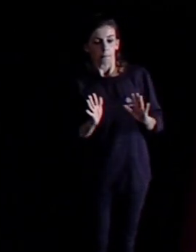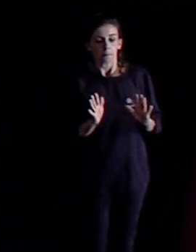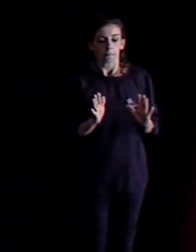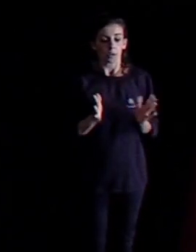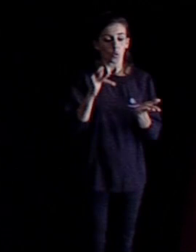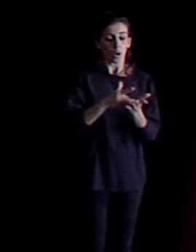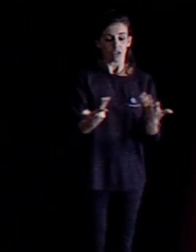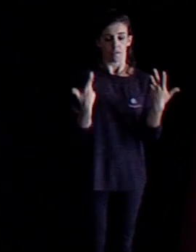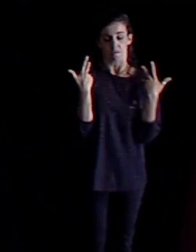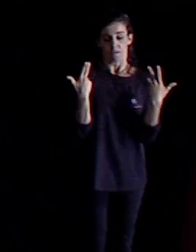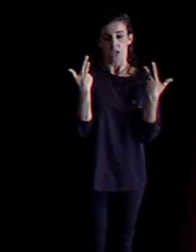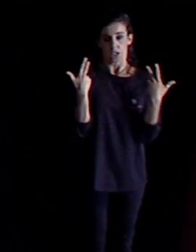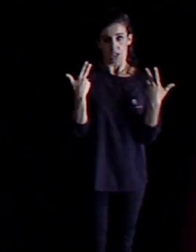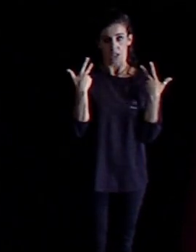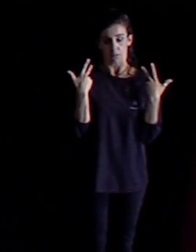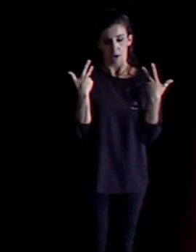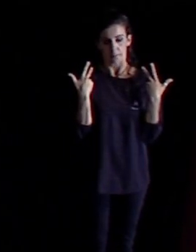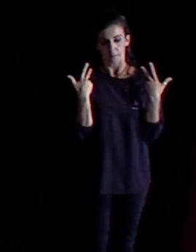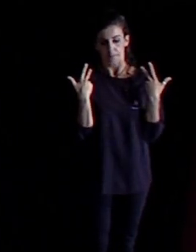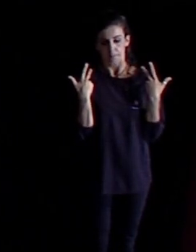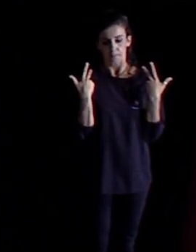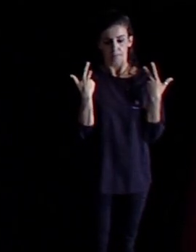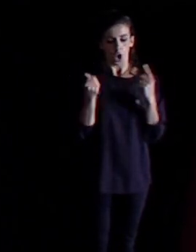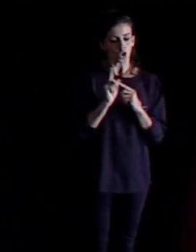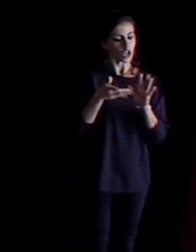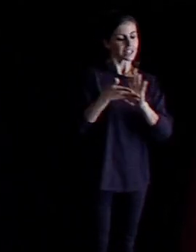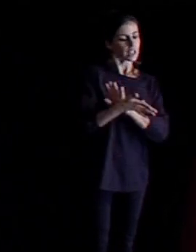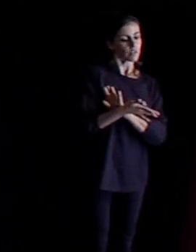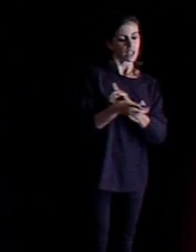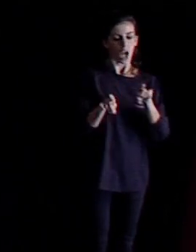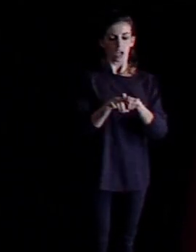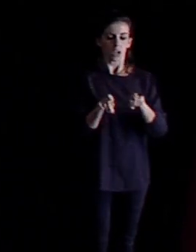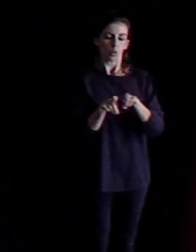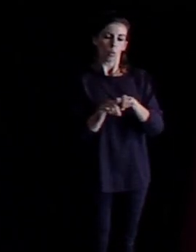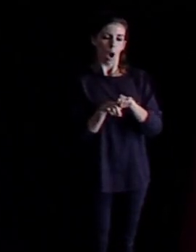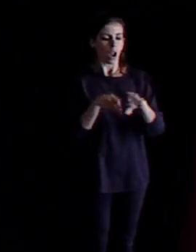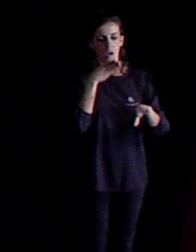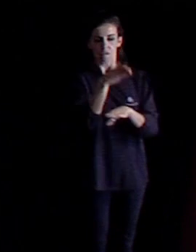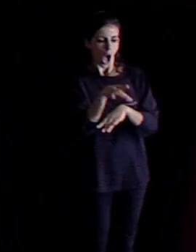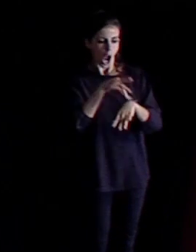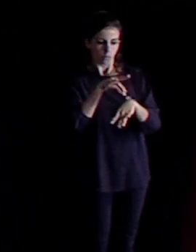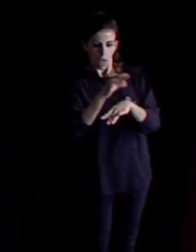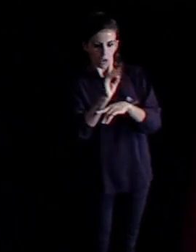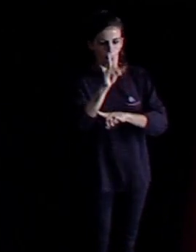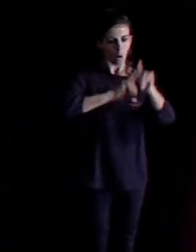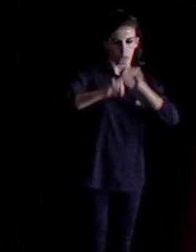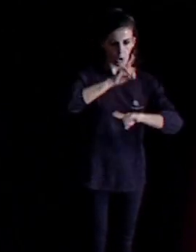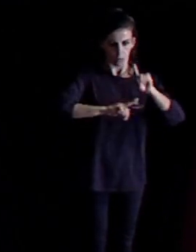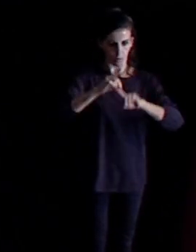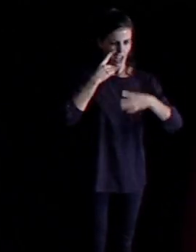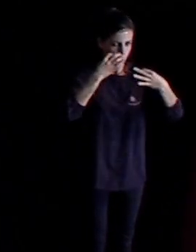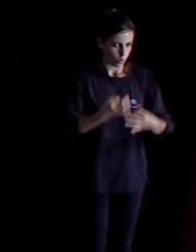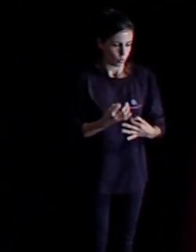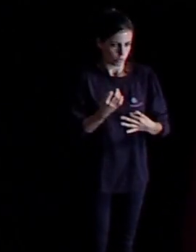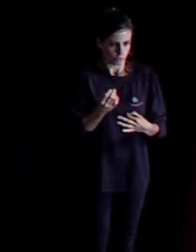ser víctima no supone que vayas a ser un caso clínico o que vayas a tener problemas.